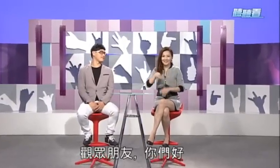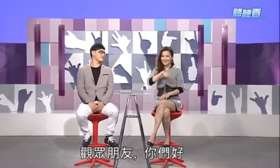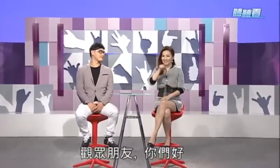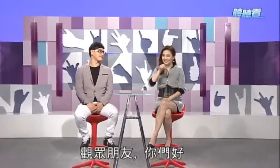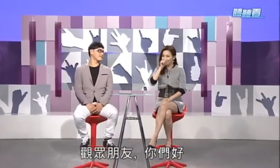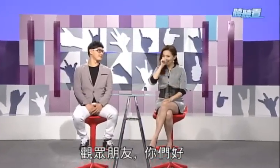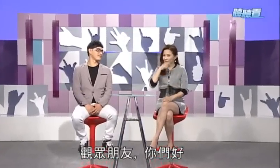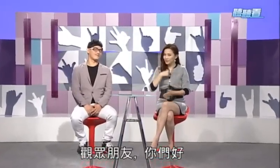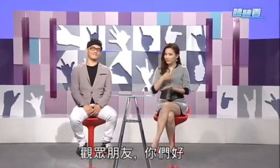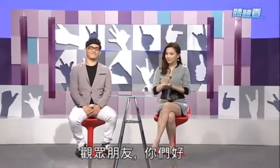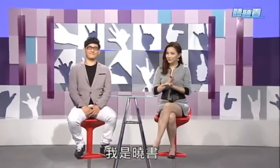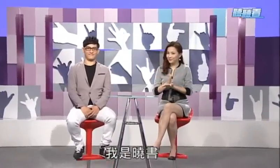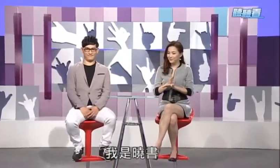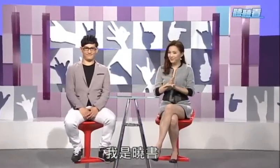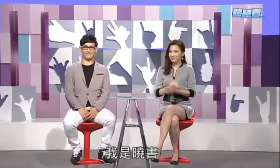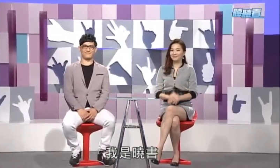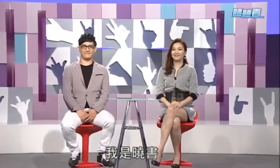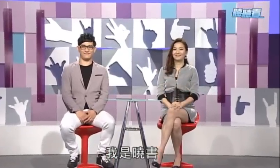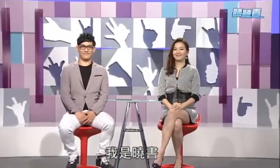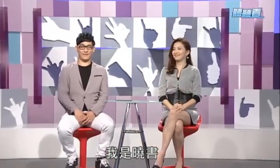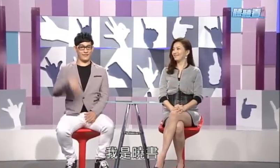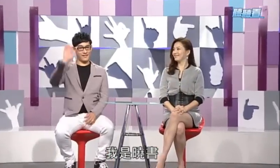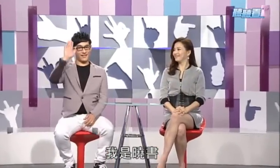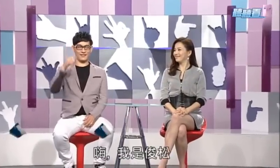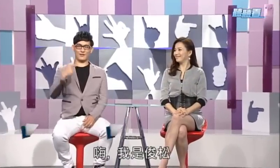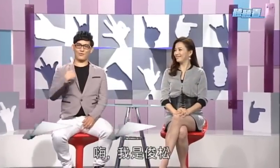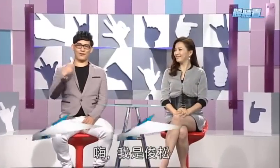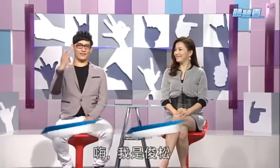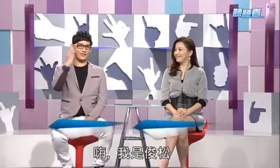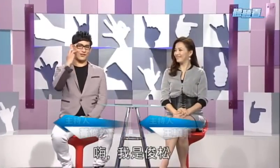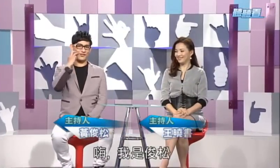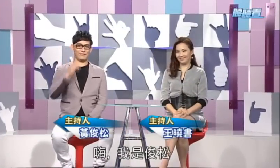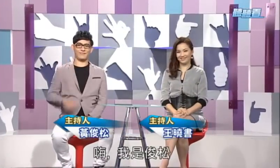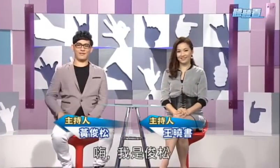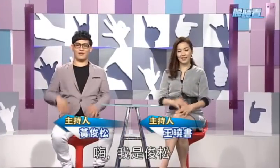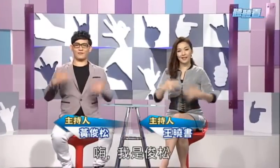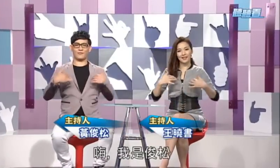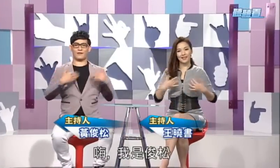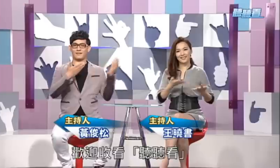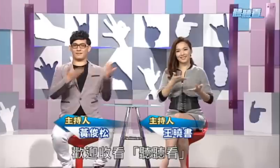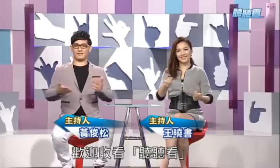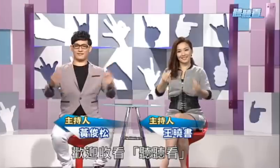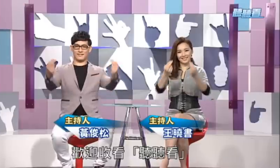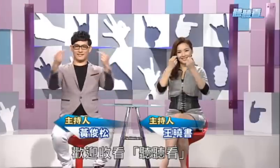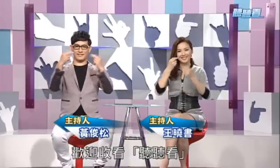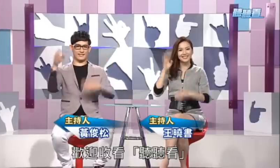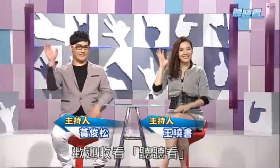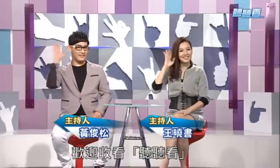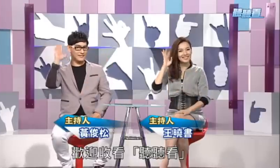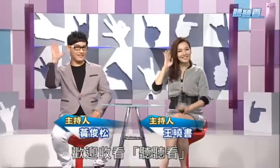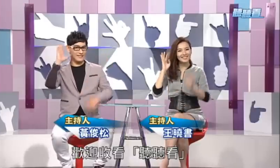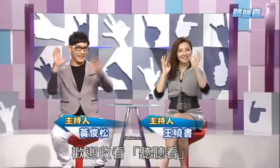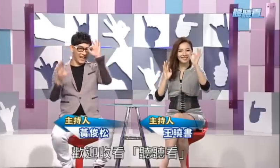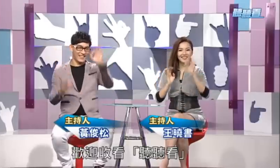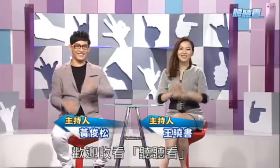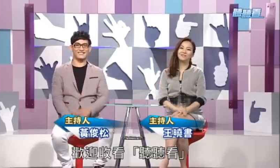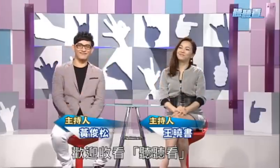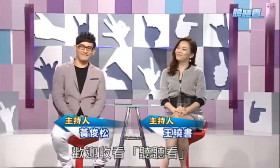朋友，你们好，我是小叔。 嗨，我是俊松， 欢迎收看《听听看》。